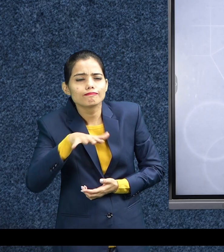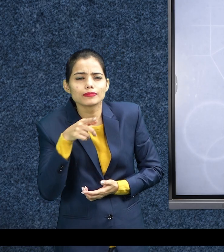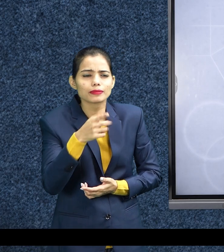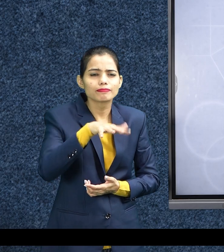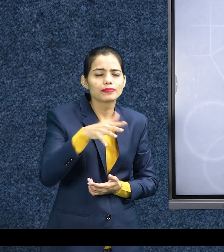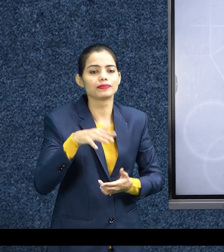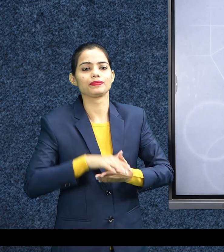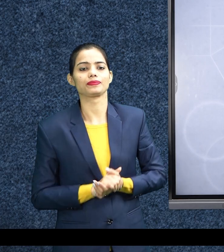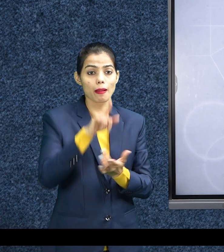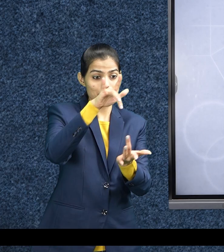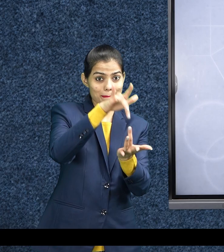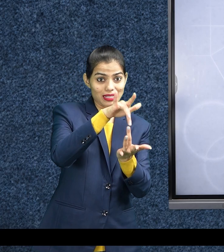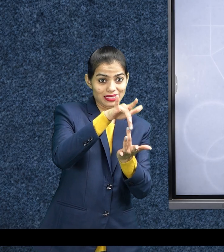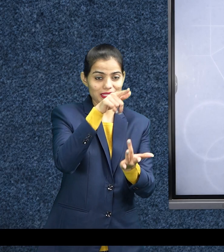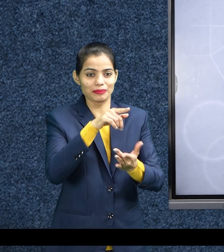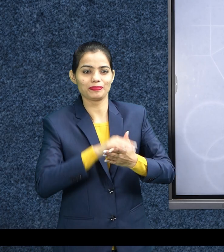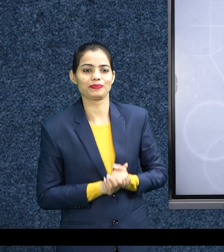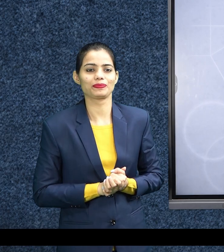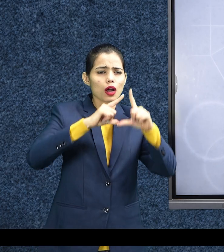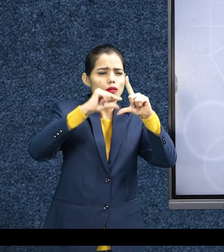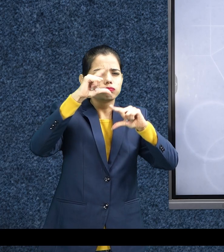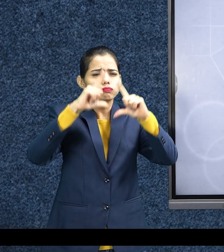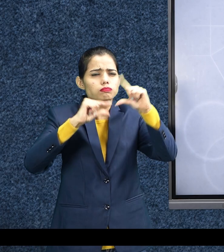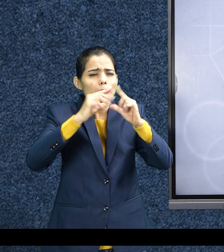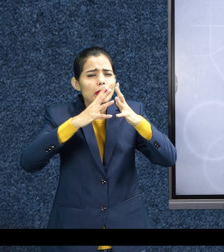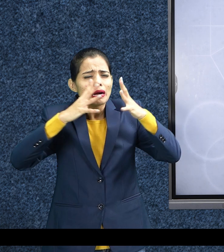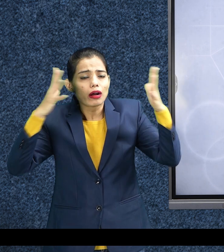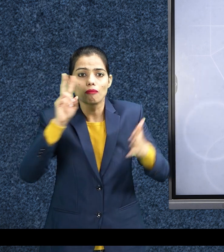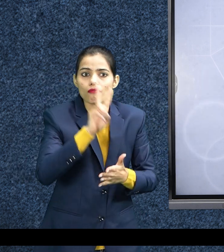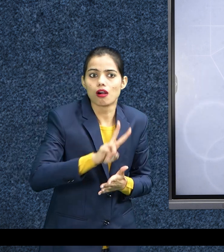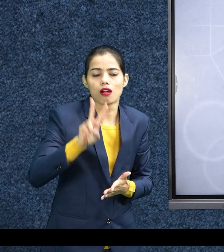माध्यम, माध्यिका, अधिकांश मोड।